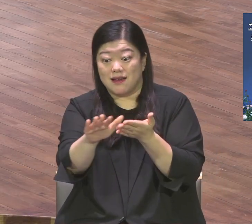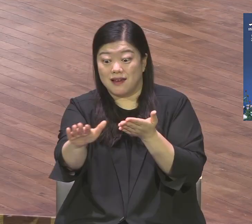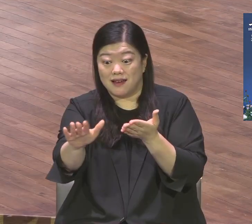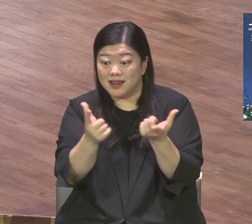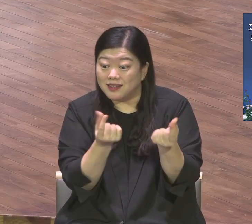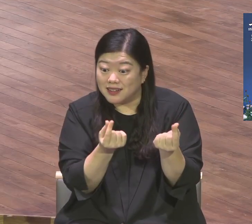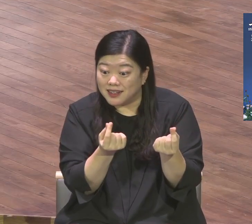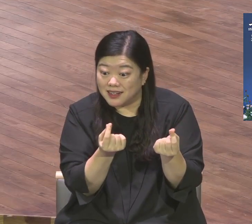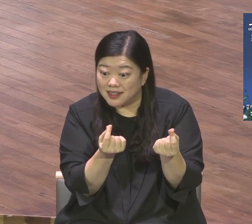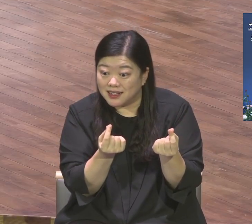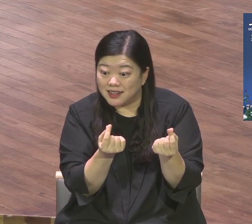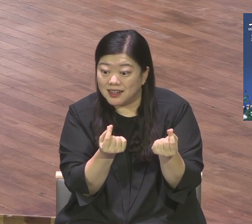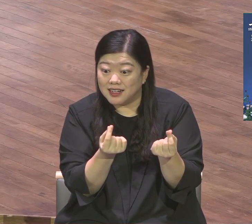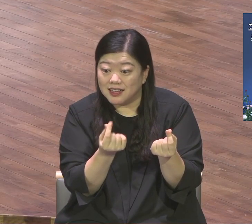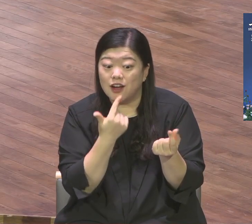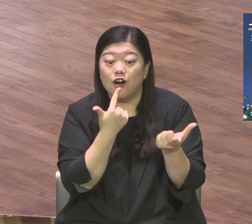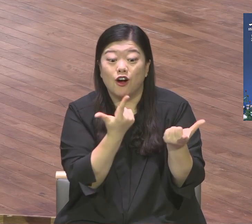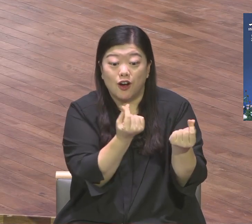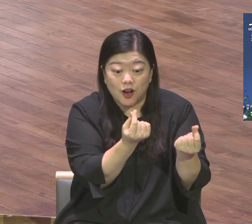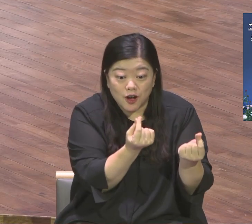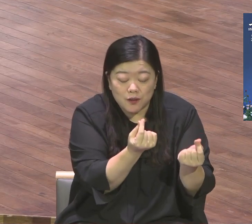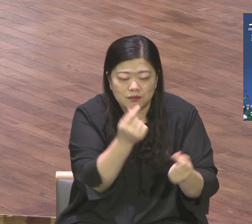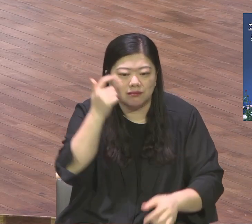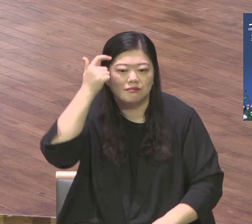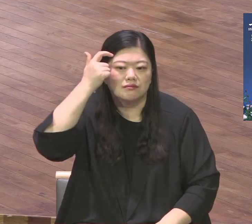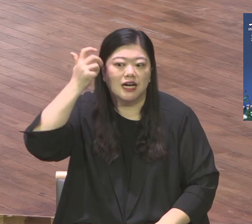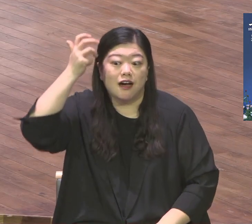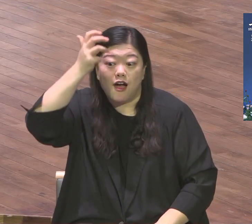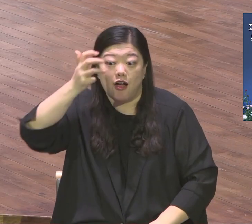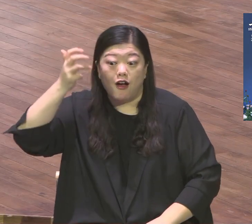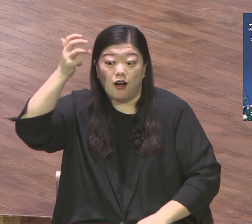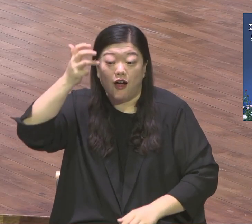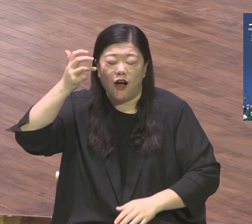거 바로 영적 삼림욕입니다.